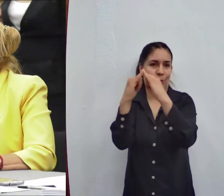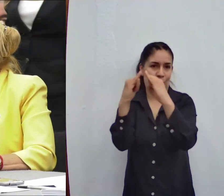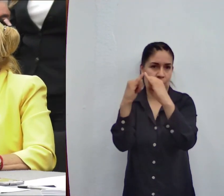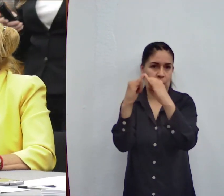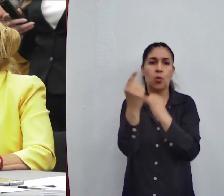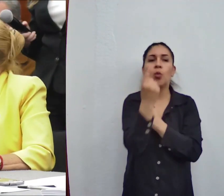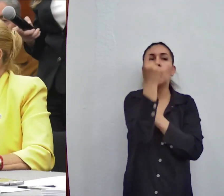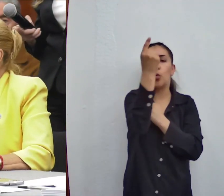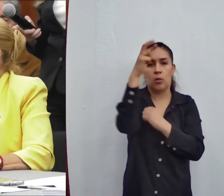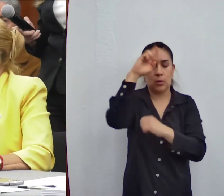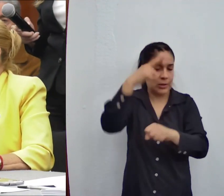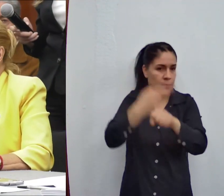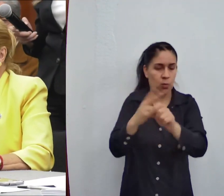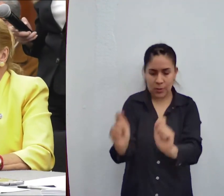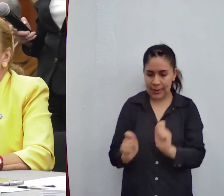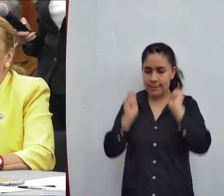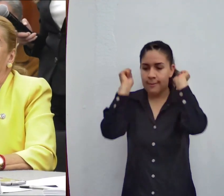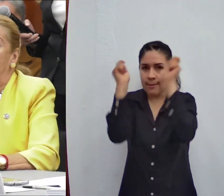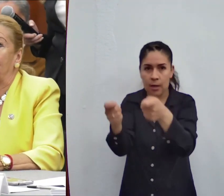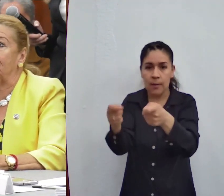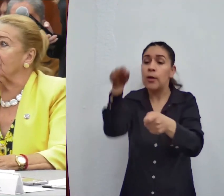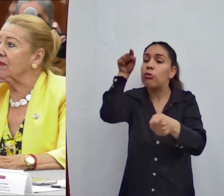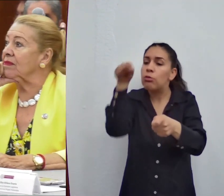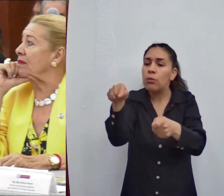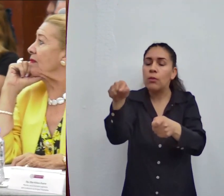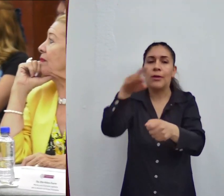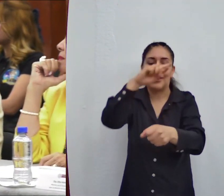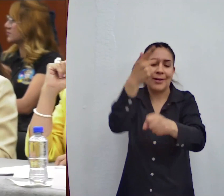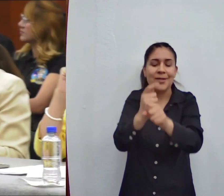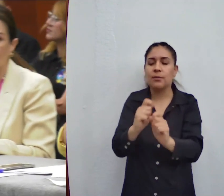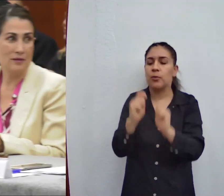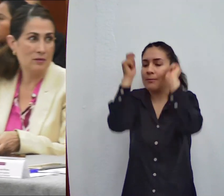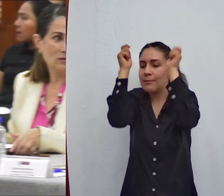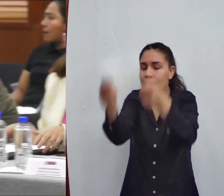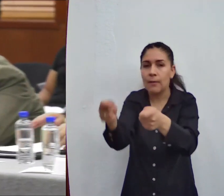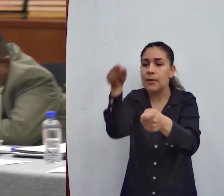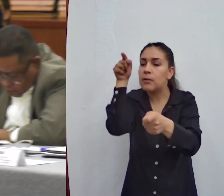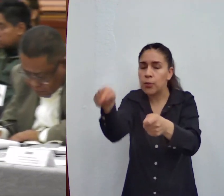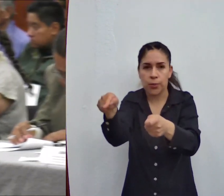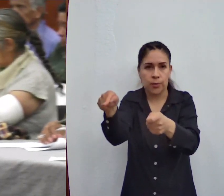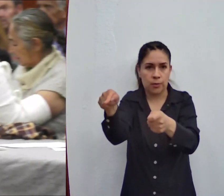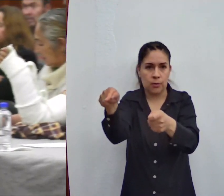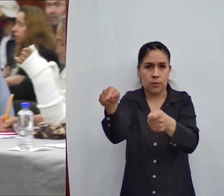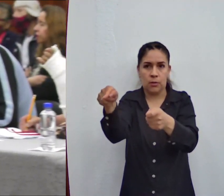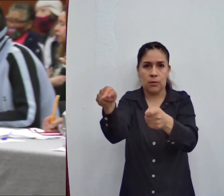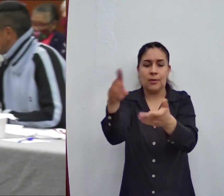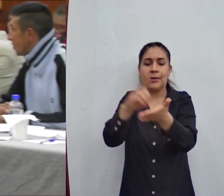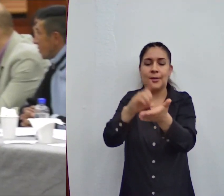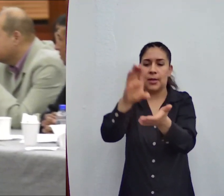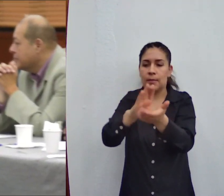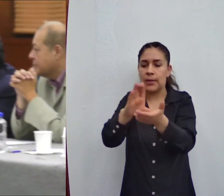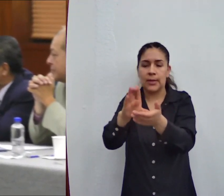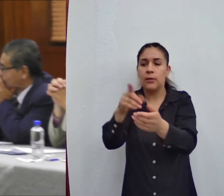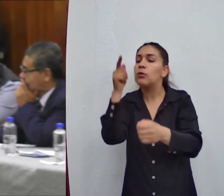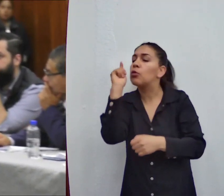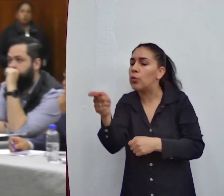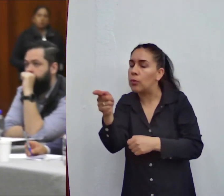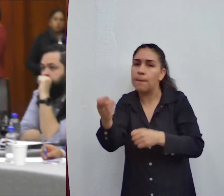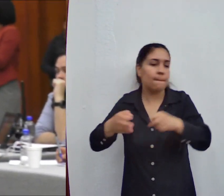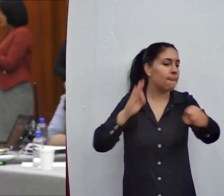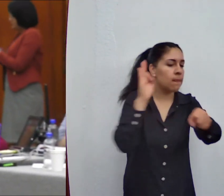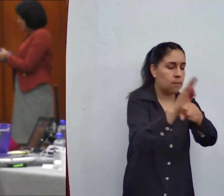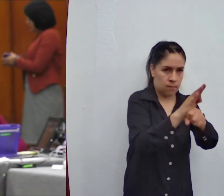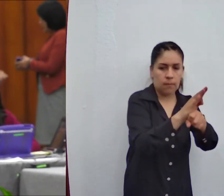Muchas gracias. Adelante. Buenos días, yo soy Anabel Vallejo Fuentes y bueno, tengo un